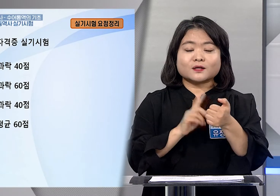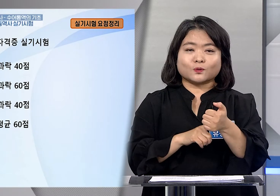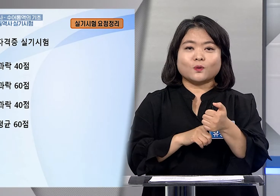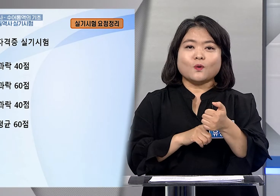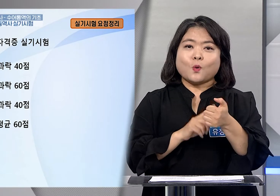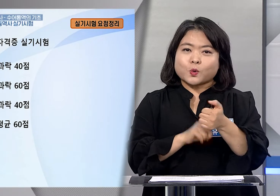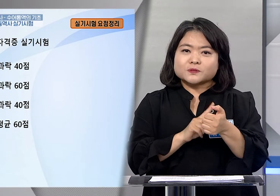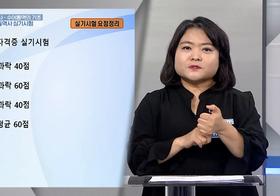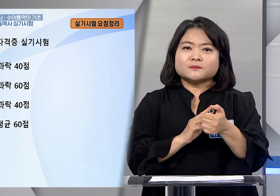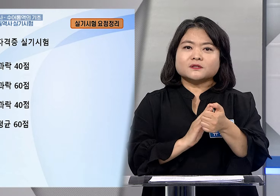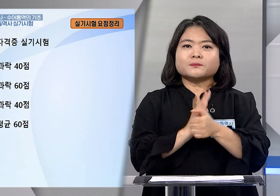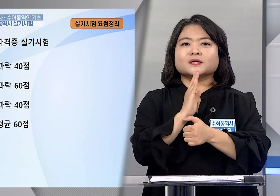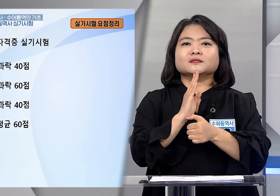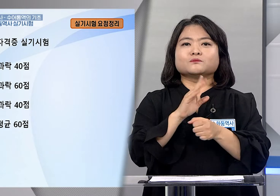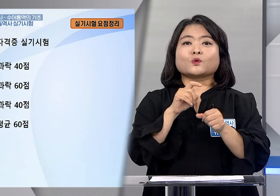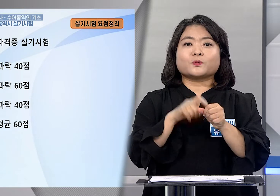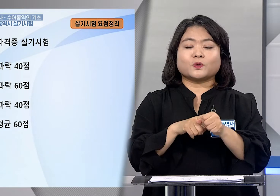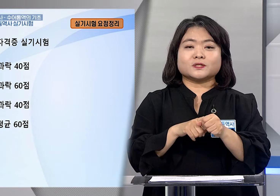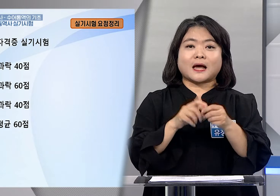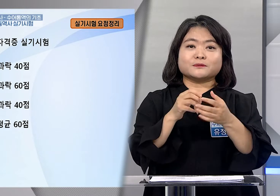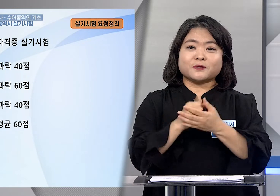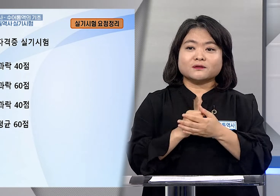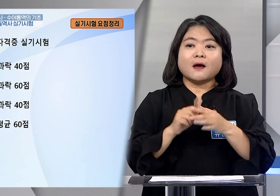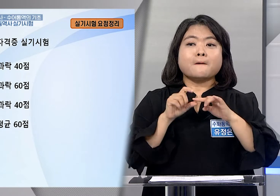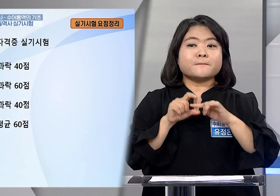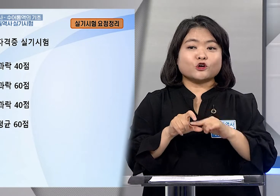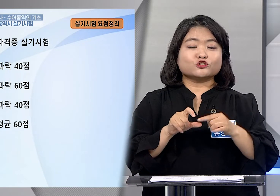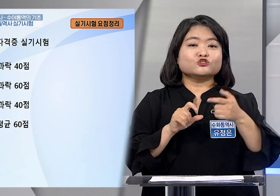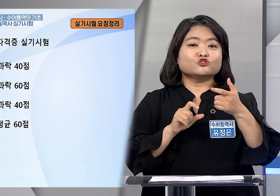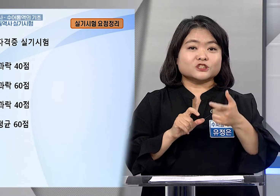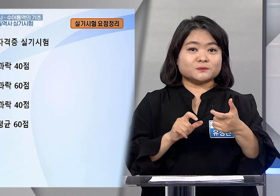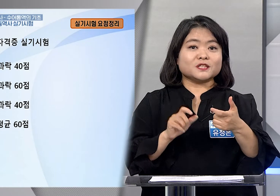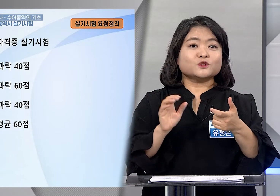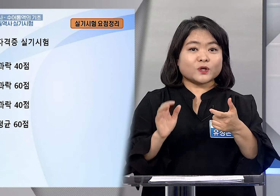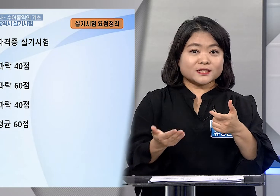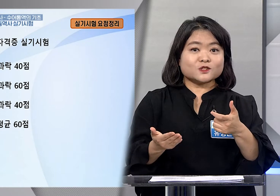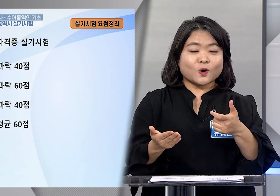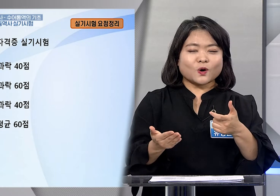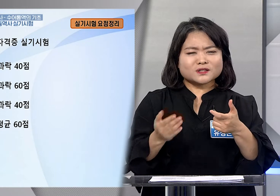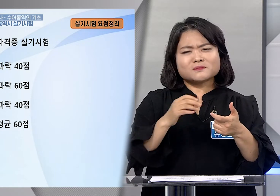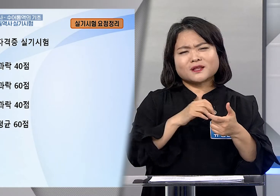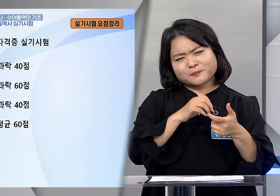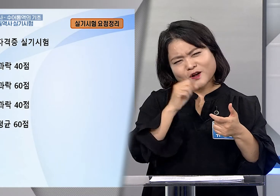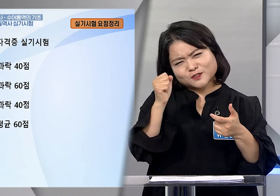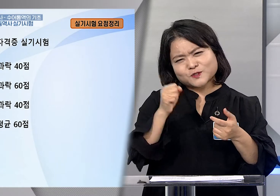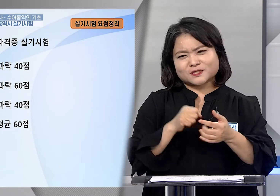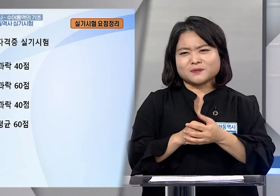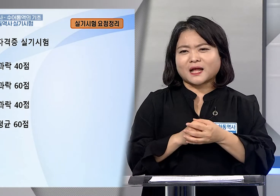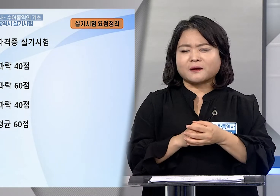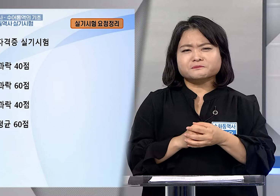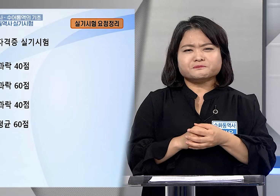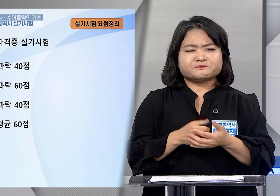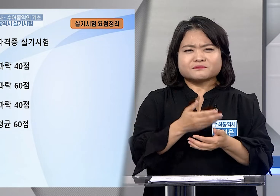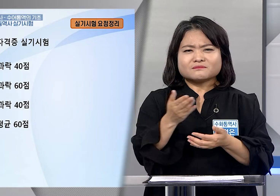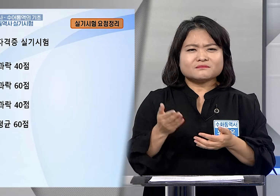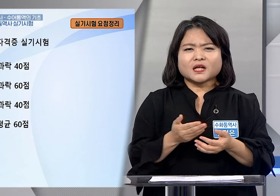되더라도 50점을 넘기는 목표를 잡으면 평균 60이 되겠죠. 그러면 합격할 수 있습니다.